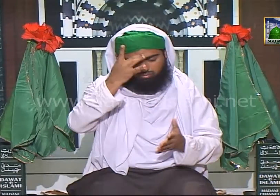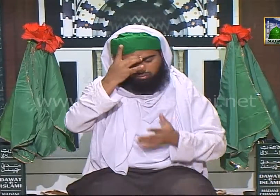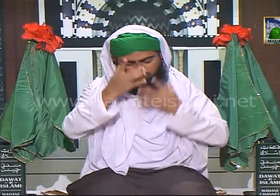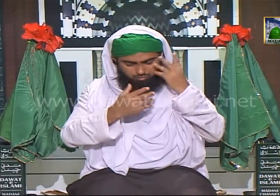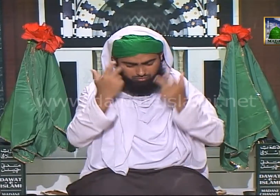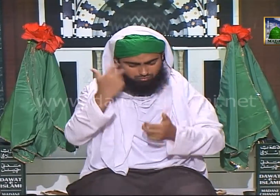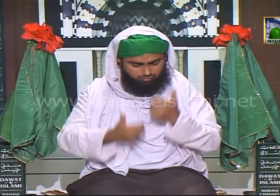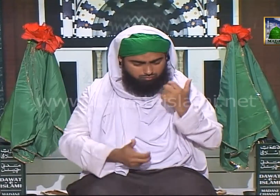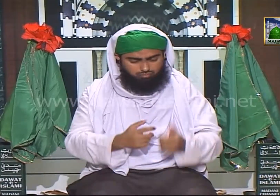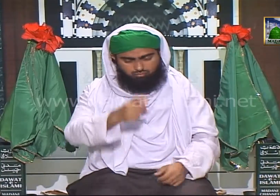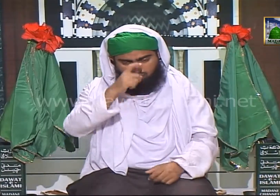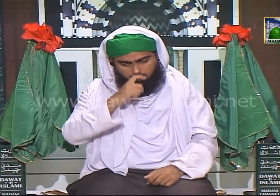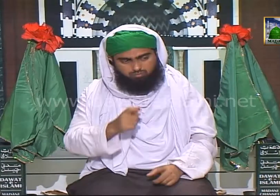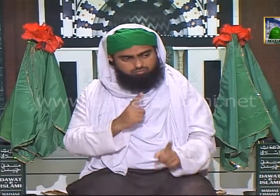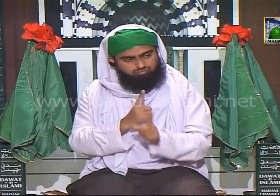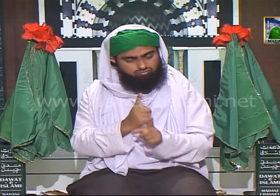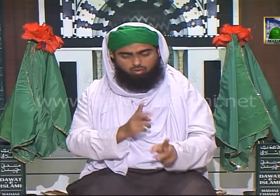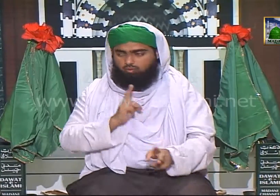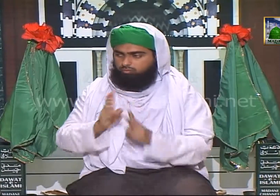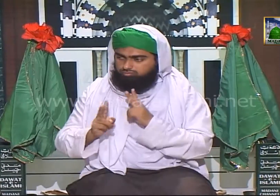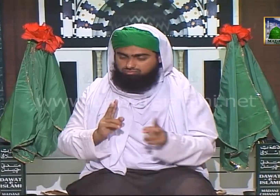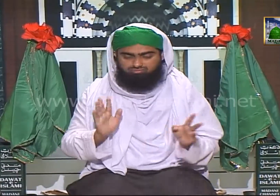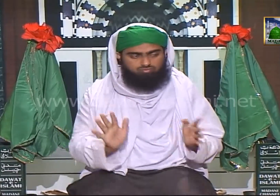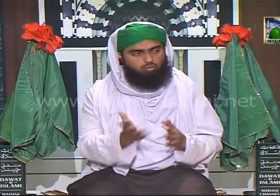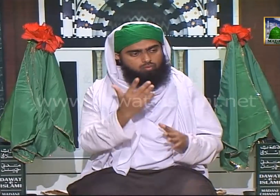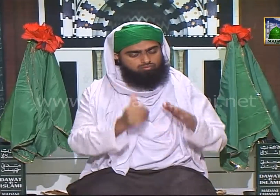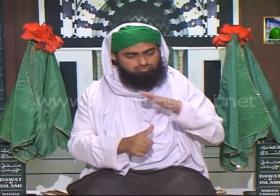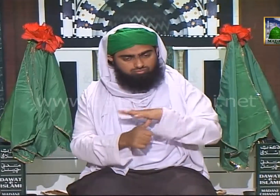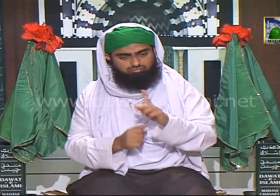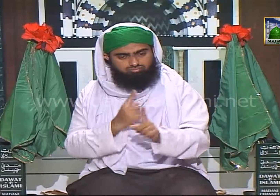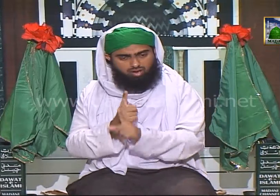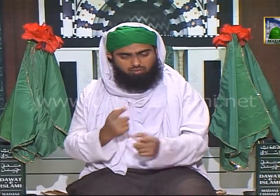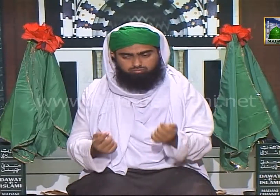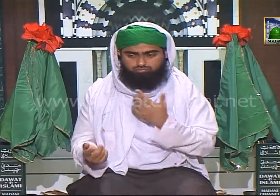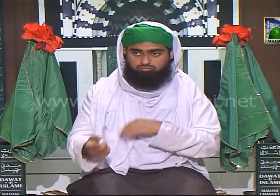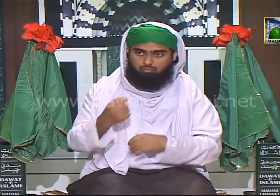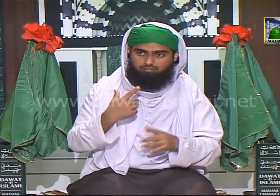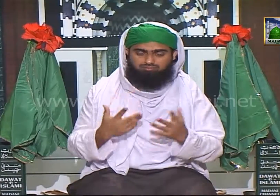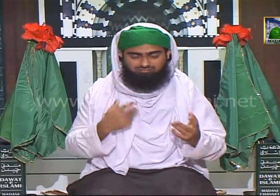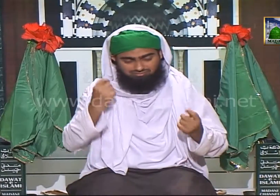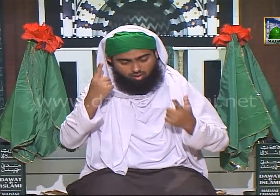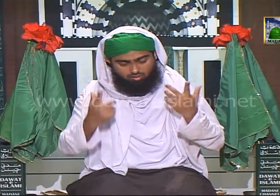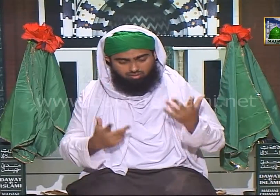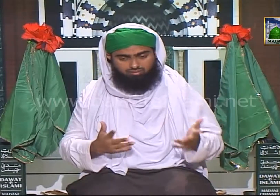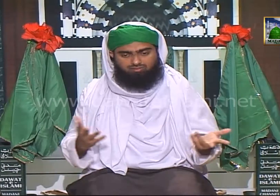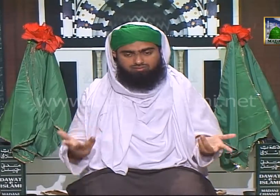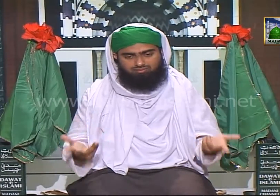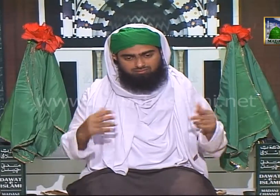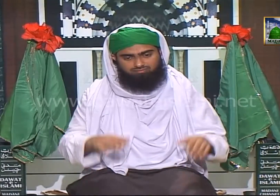بولنا پڑتا ہے. سیٹ صاحب کا موڈ آف ہے, ٹیلی فون ٹرنگ سیٹ صاحب نے, لیکن یار کہہ دو گے میں نہیں, ہلو ہاں سیٹ صاحب نہیں, جھوٹ. تو اس